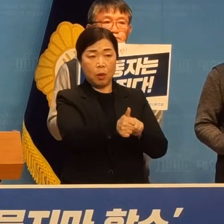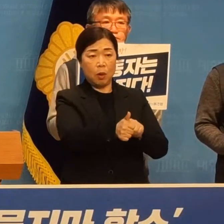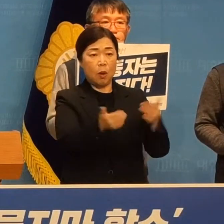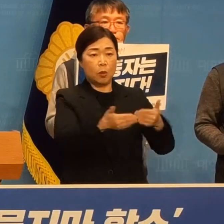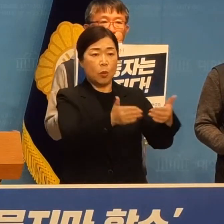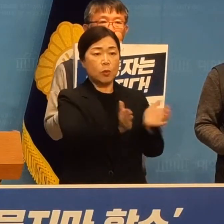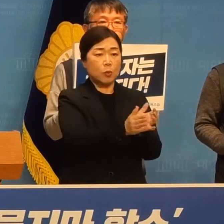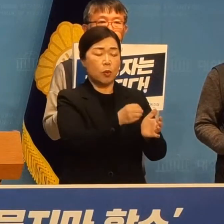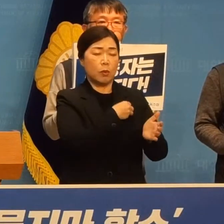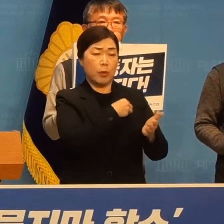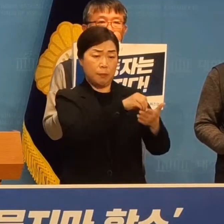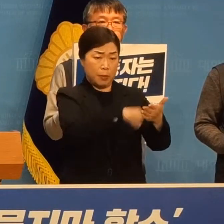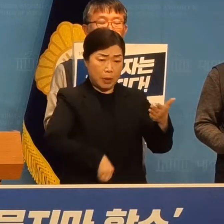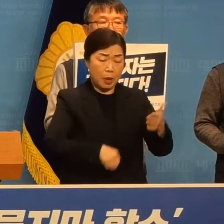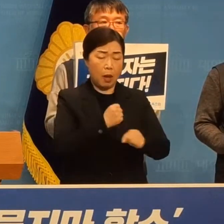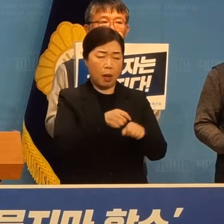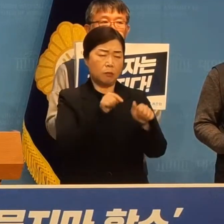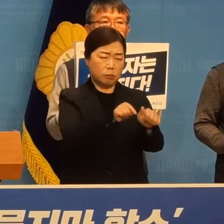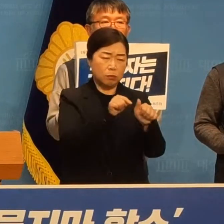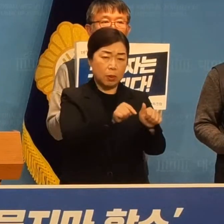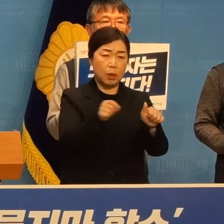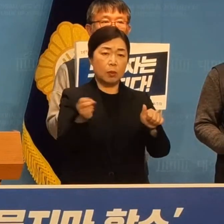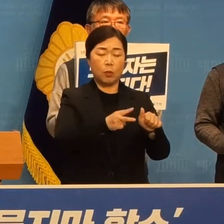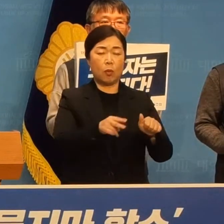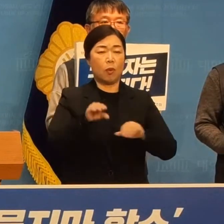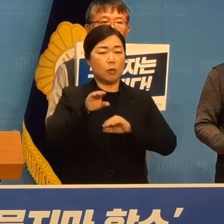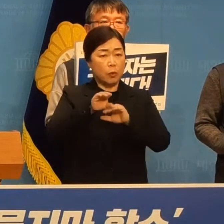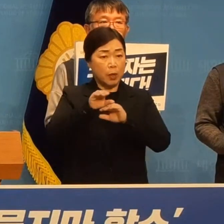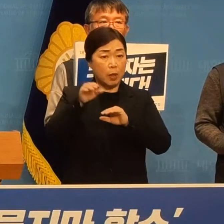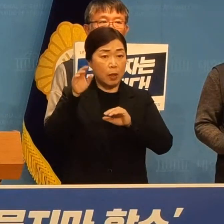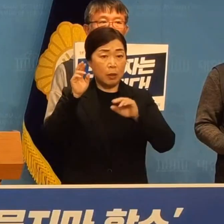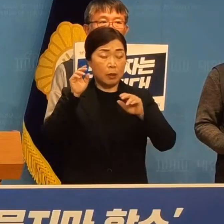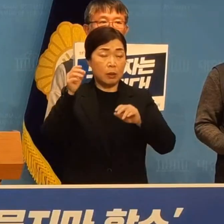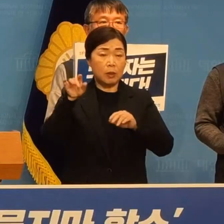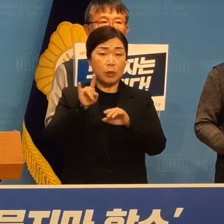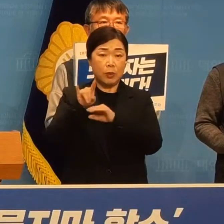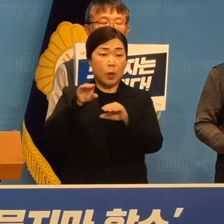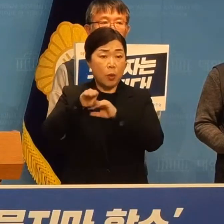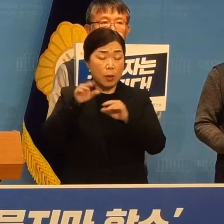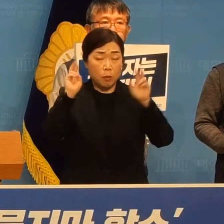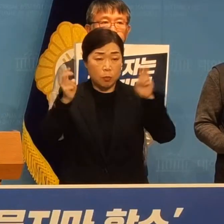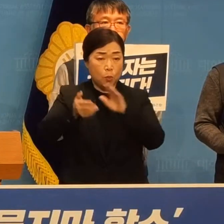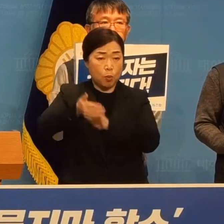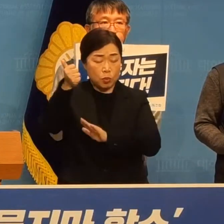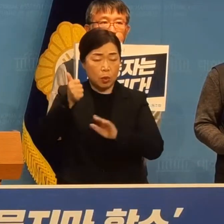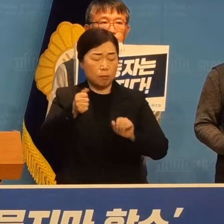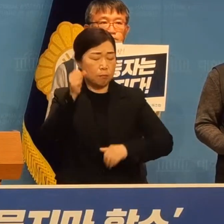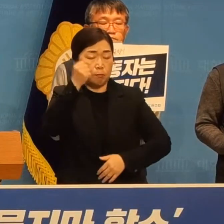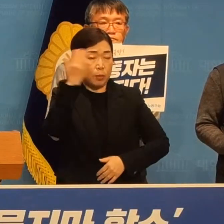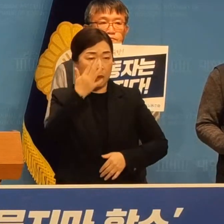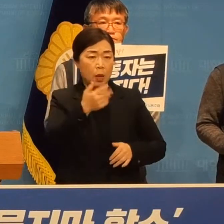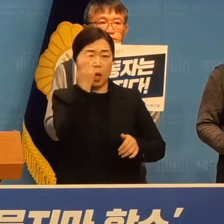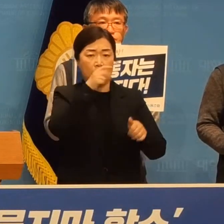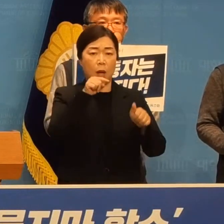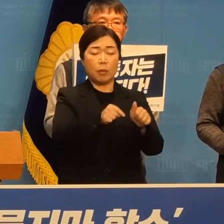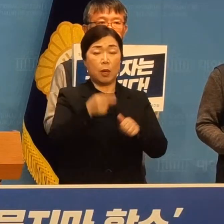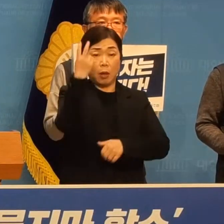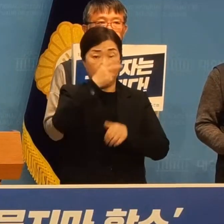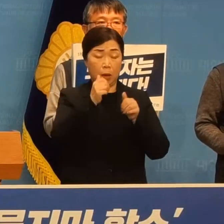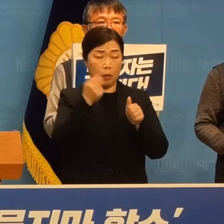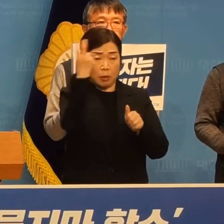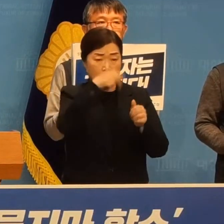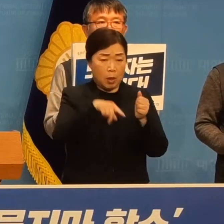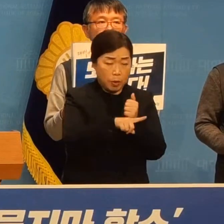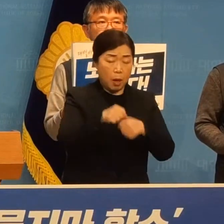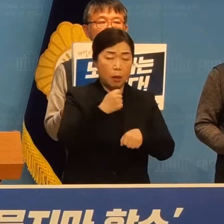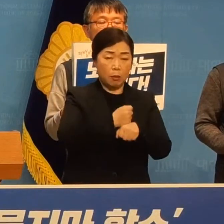가했고 현대차는 해당 대리점에 부정기 감사를 실시한다고 통보했습니다. 결국 노조 설립